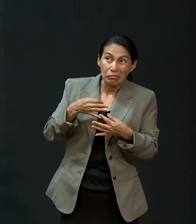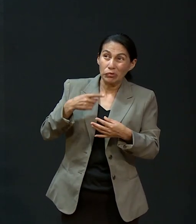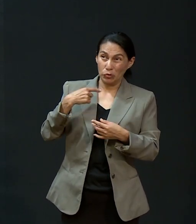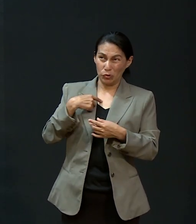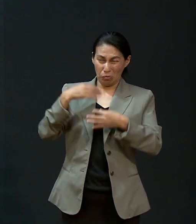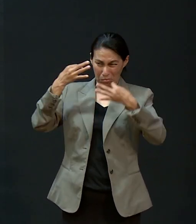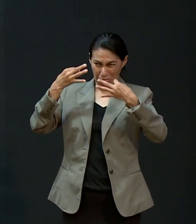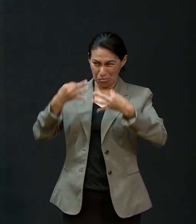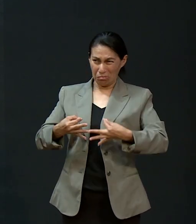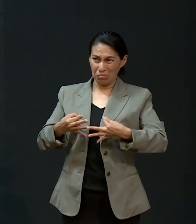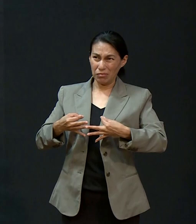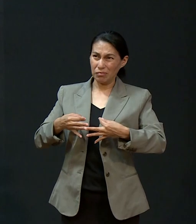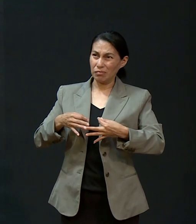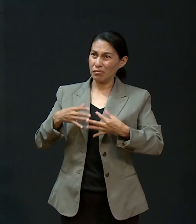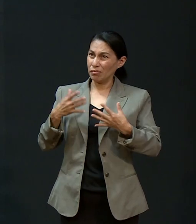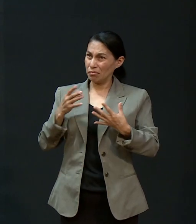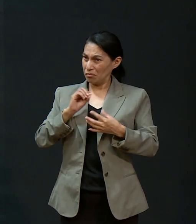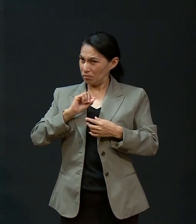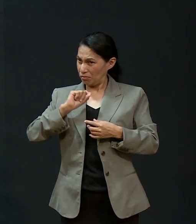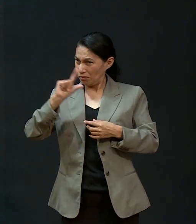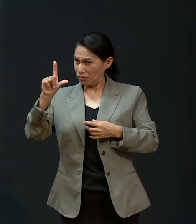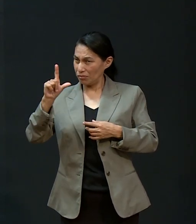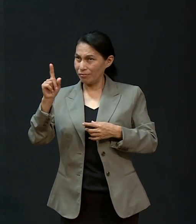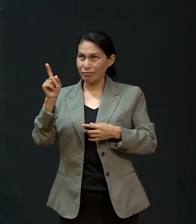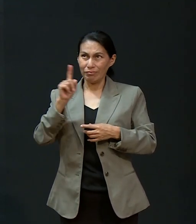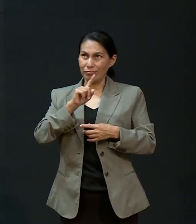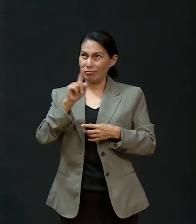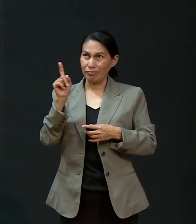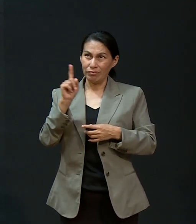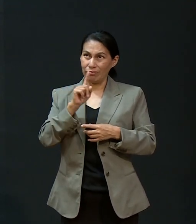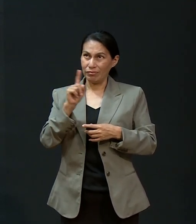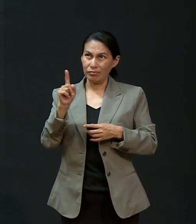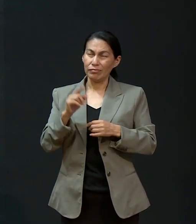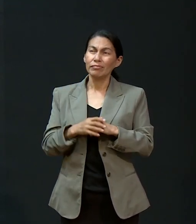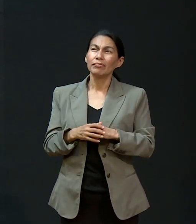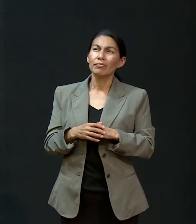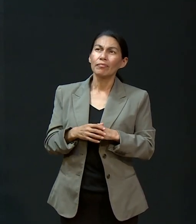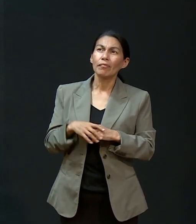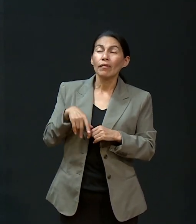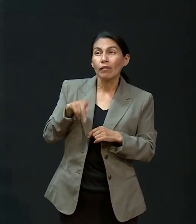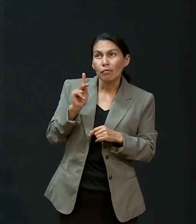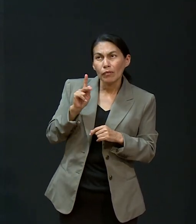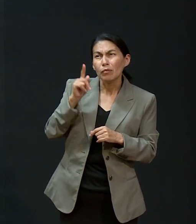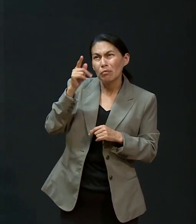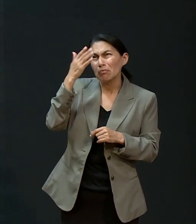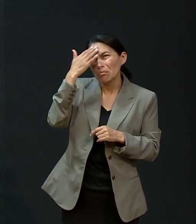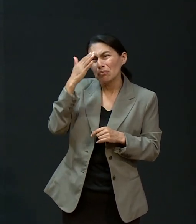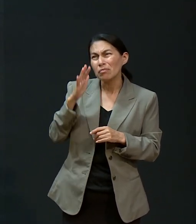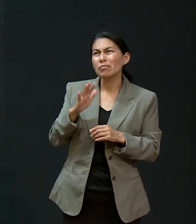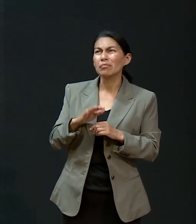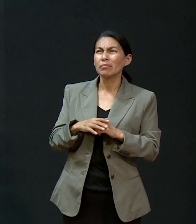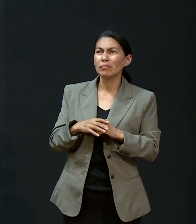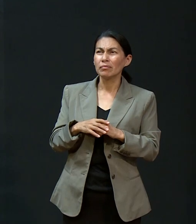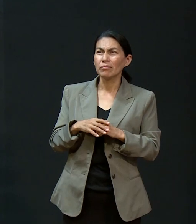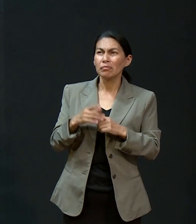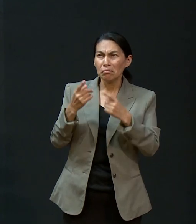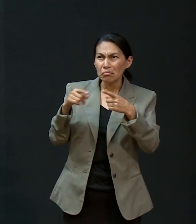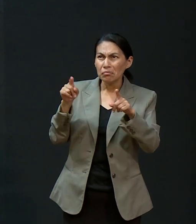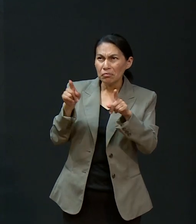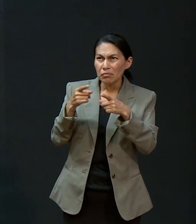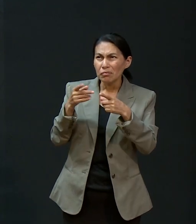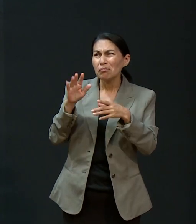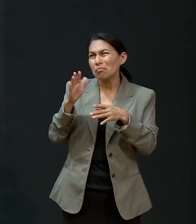no me siento en totalidad capacitada, pero tú sabes también que pues he trabajado pues